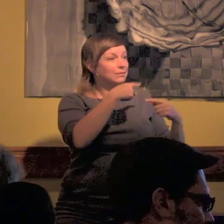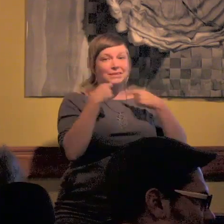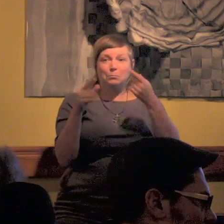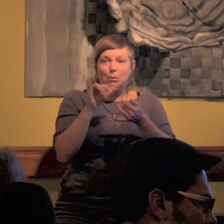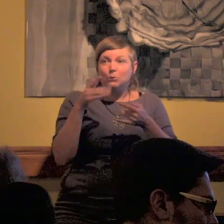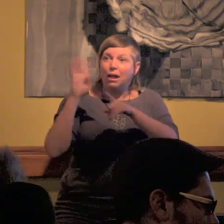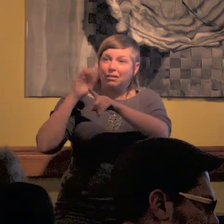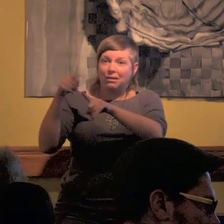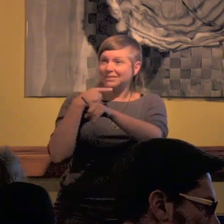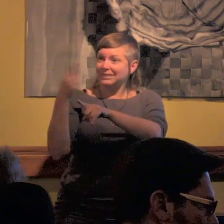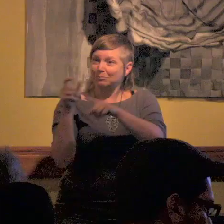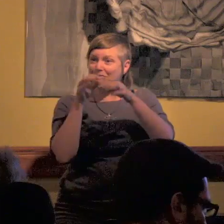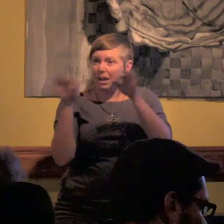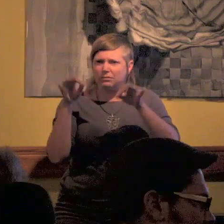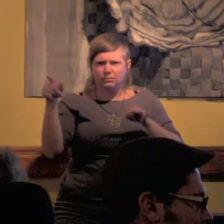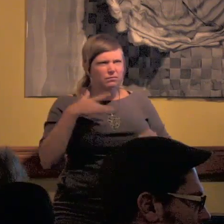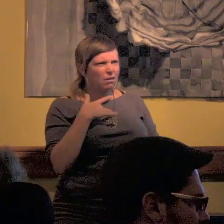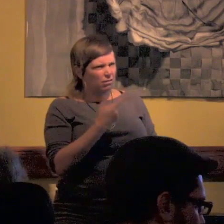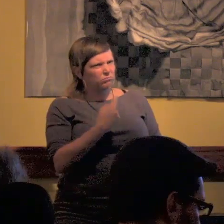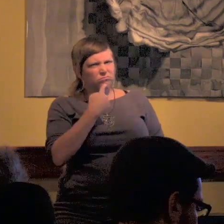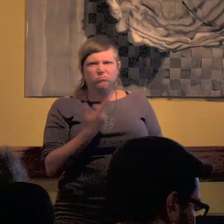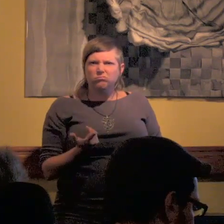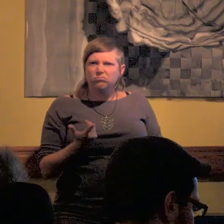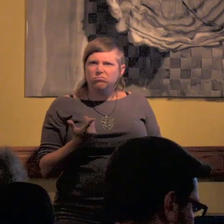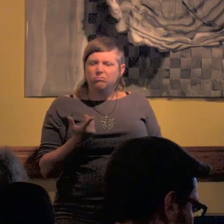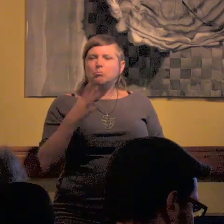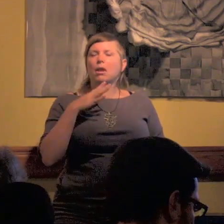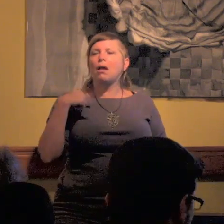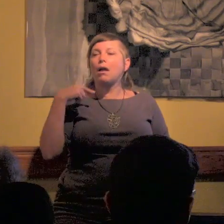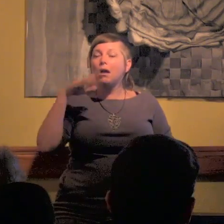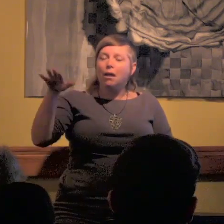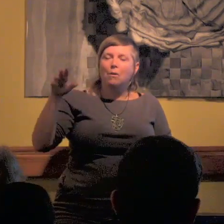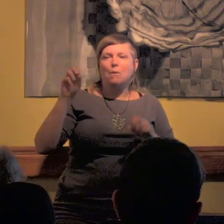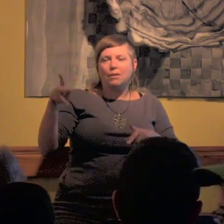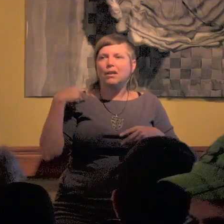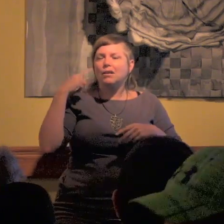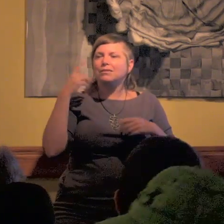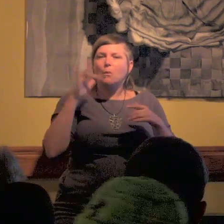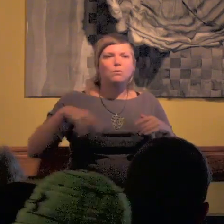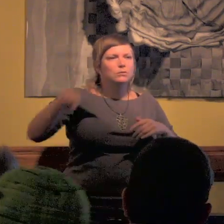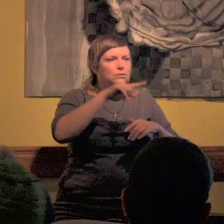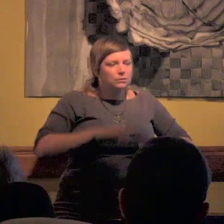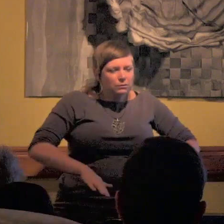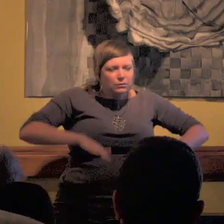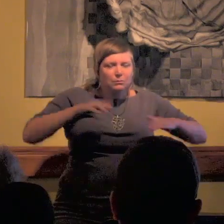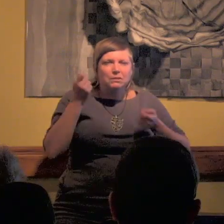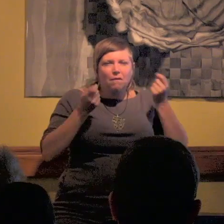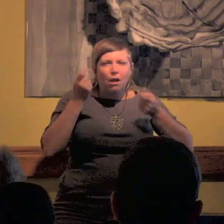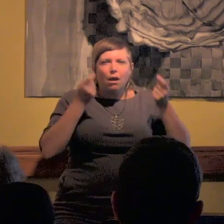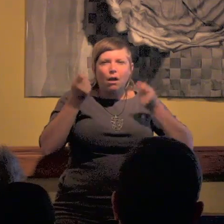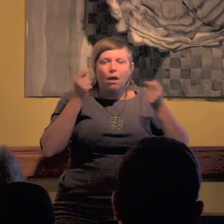c'est un bon point. C'est une personne entendante qui m'a dit ça. Et j'essayais de